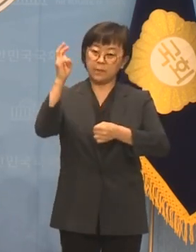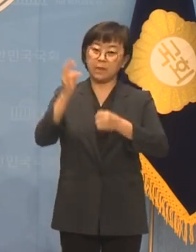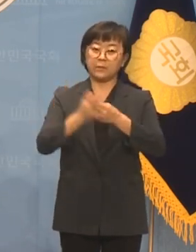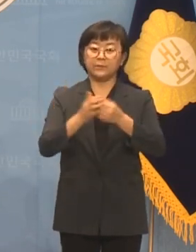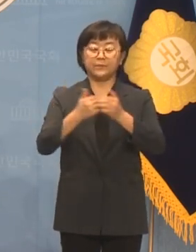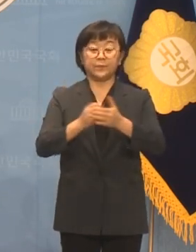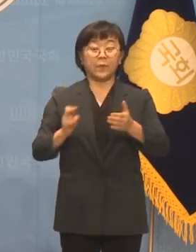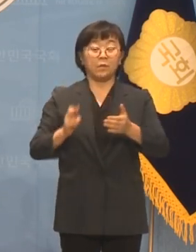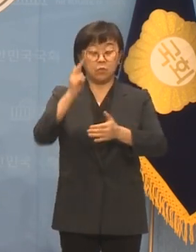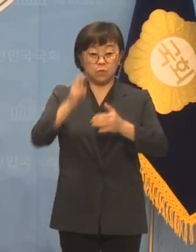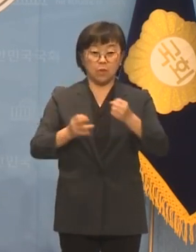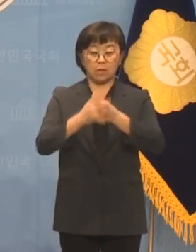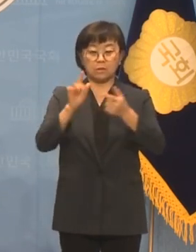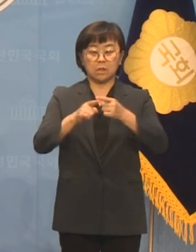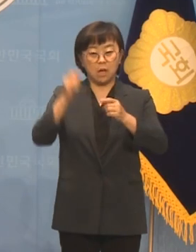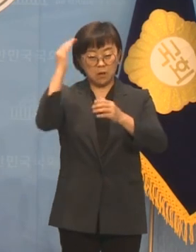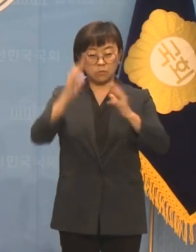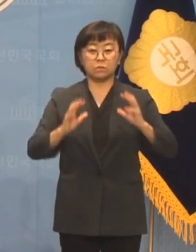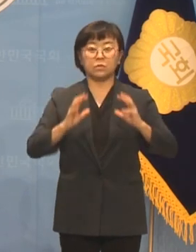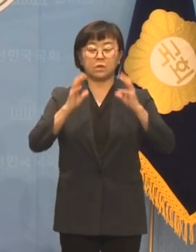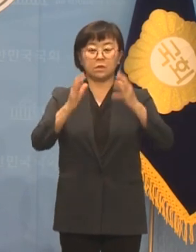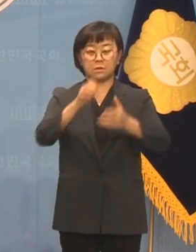무력도발에 대한민국이